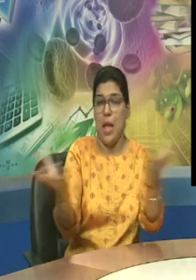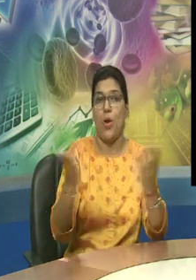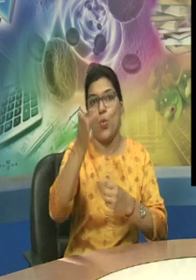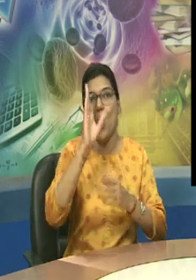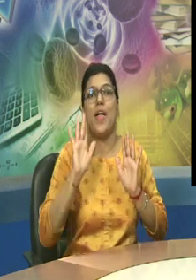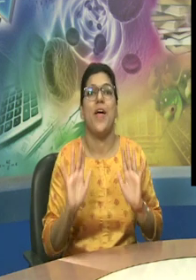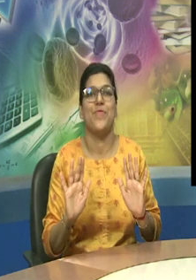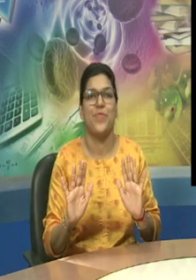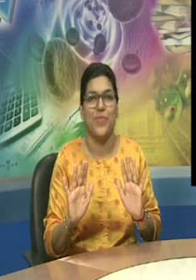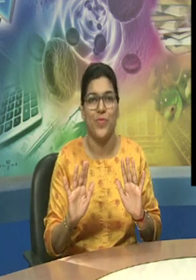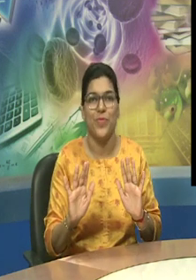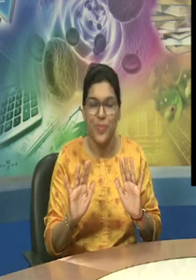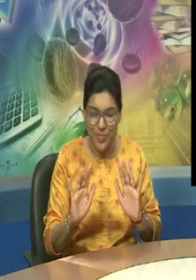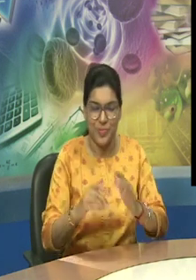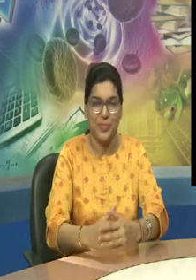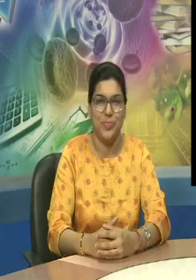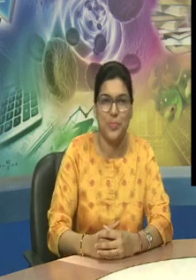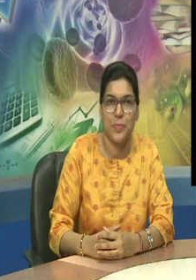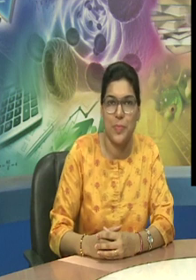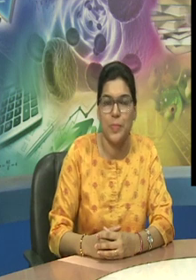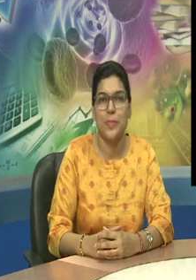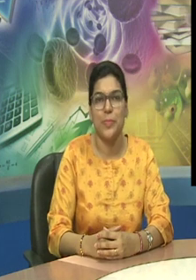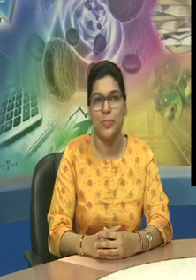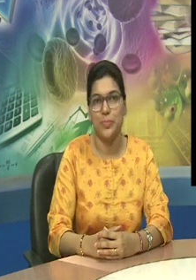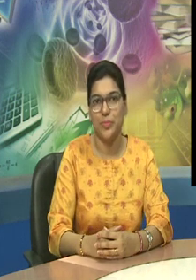हर जगह वह मुझे दिखते हैं।